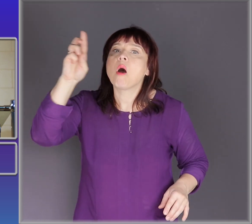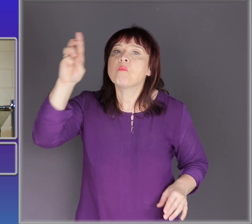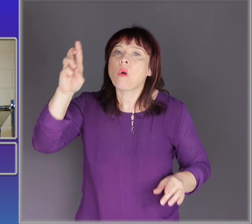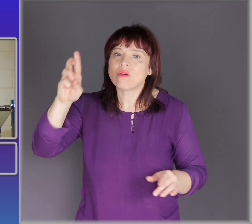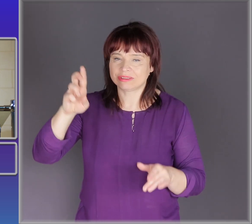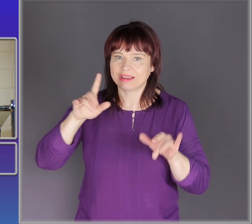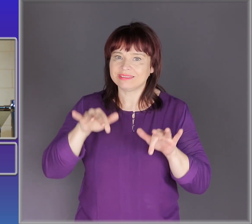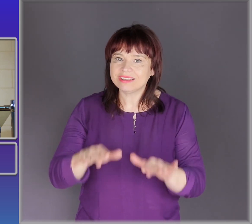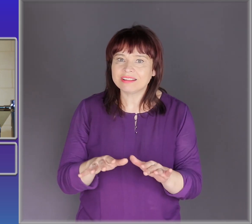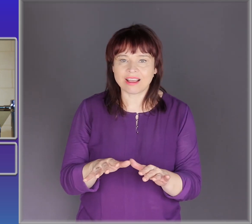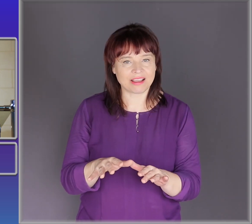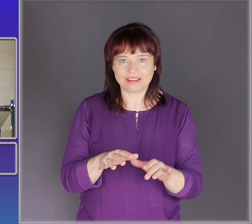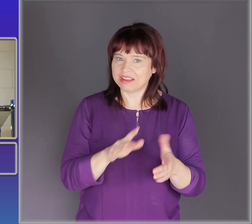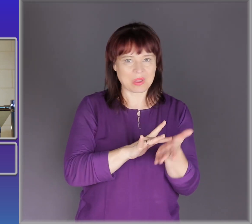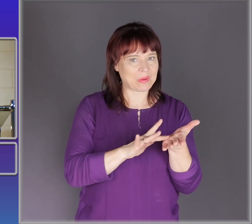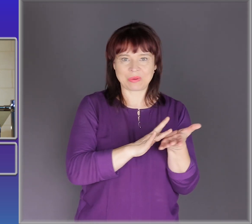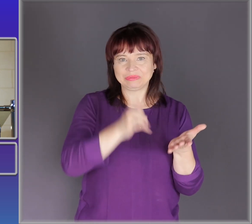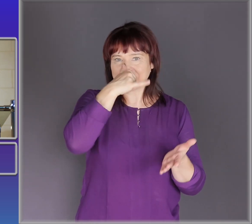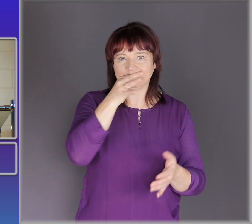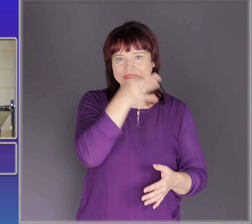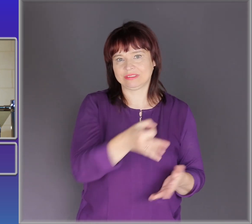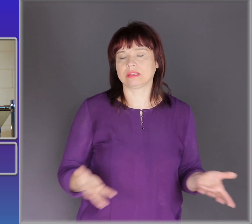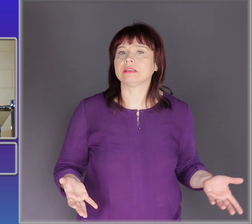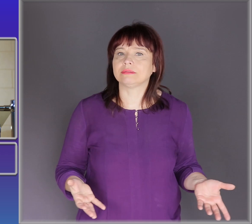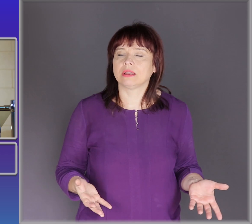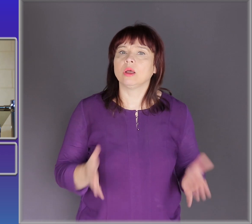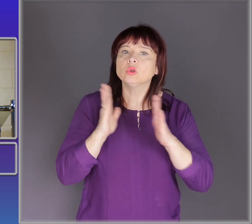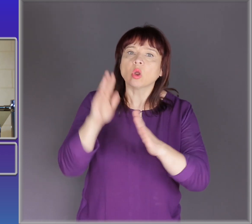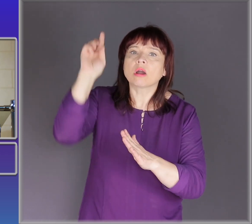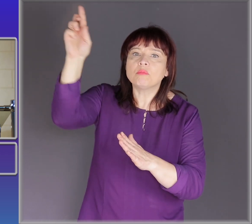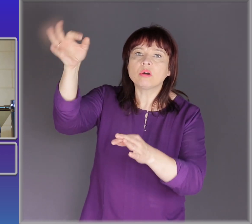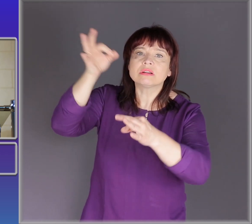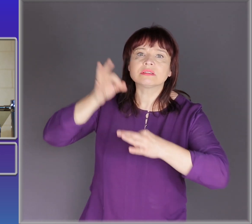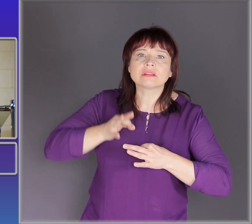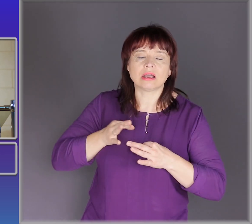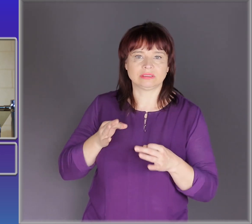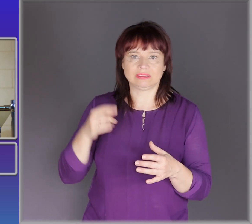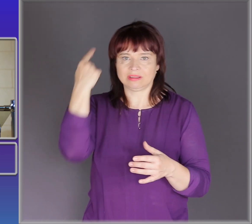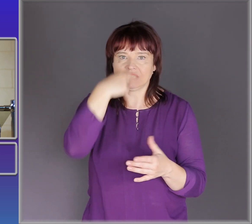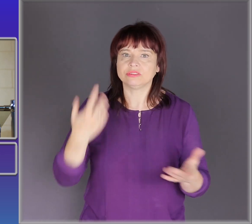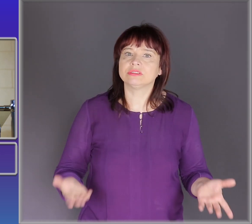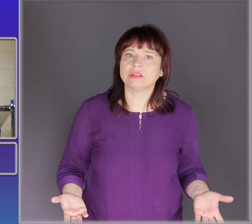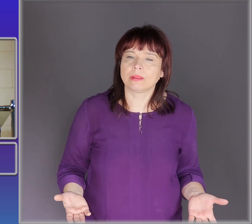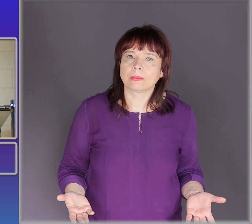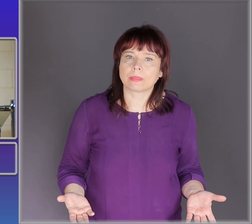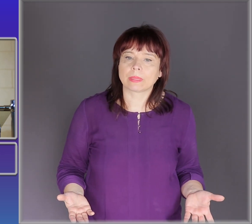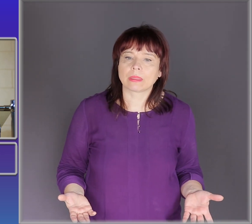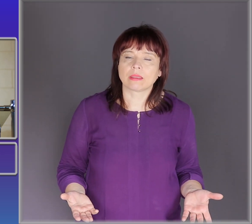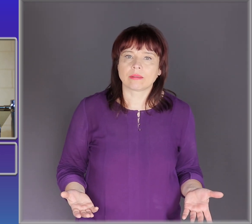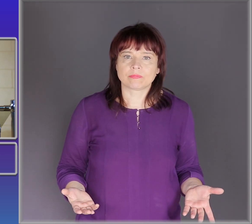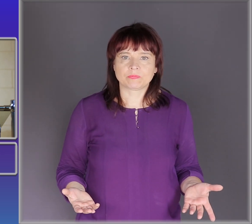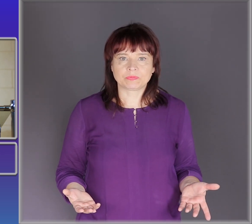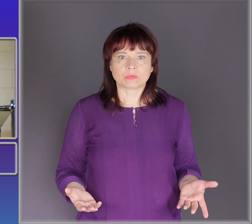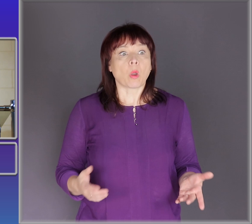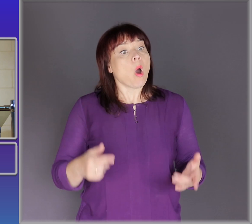бог говорит нам через слово о нас утешает ободряет но разного рода действия